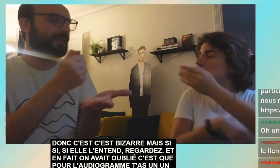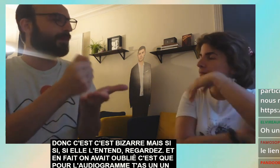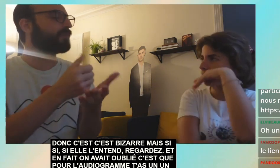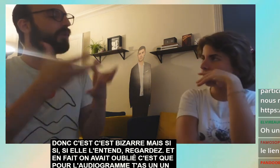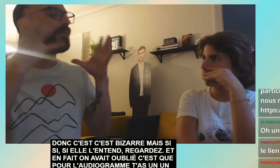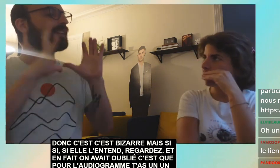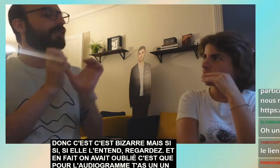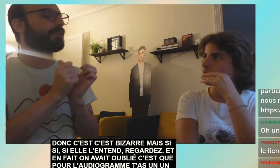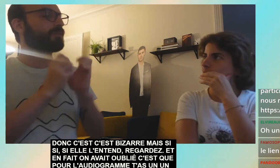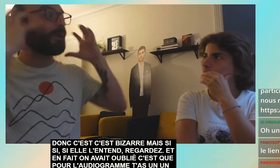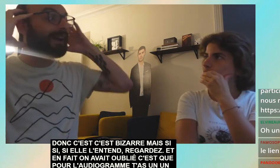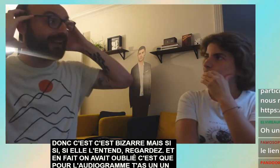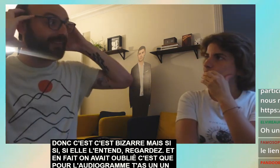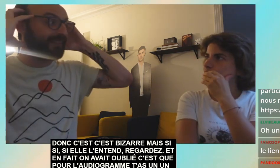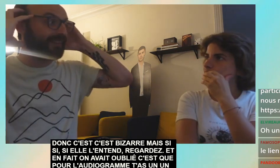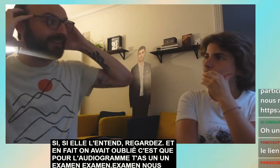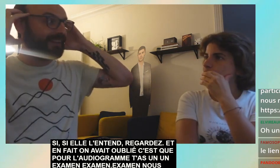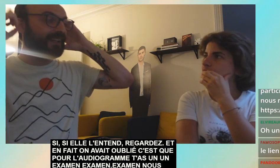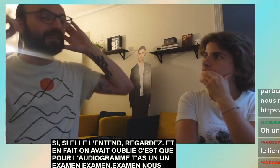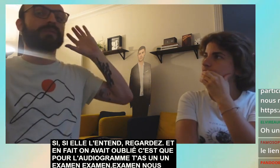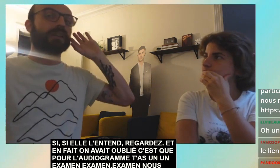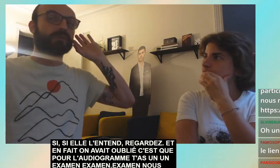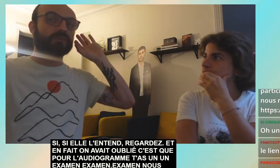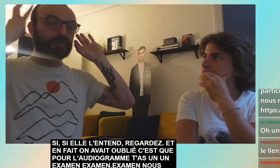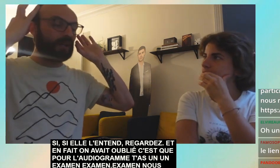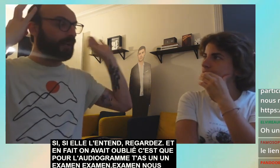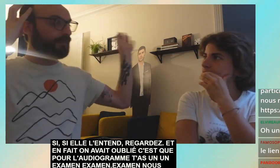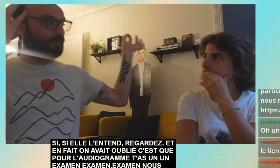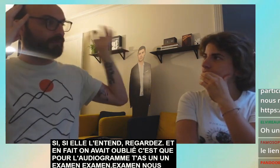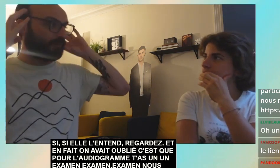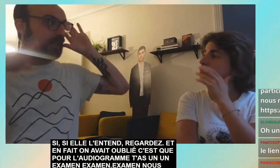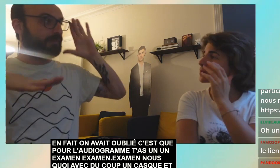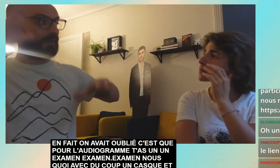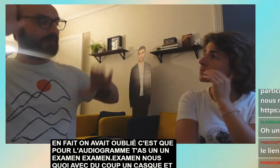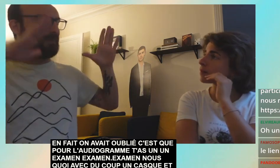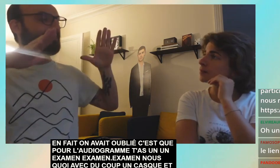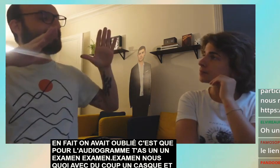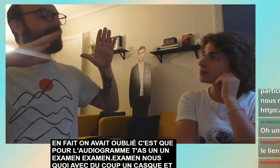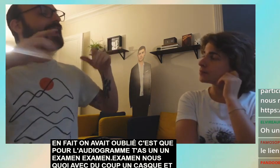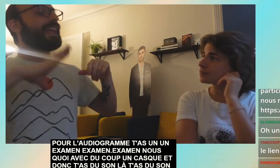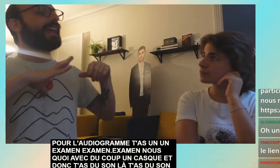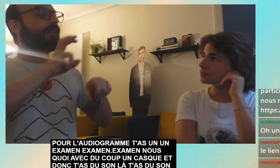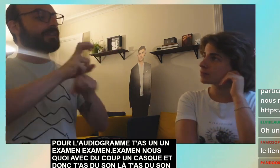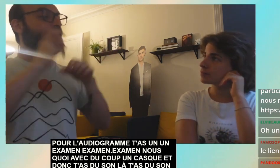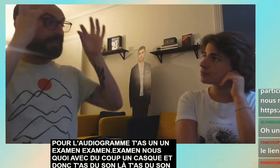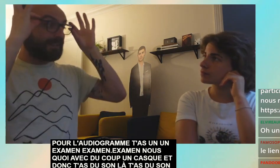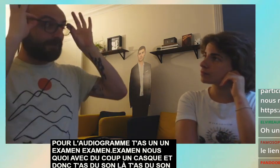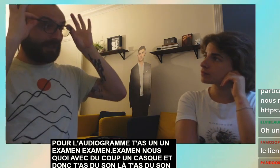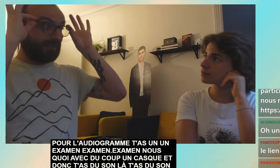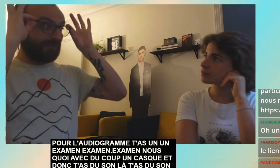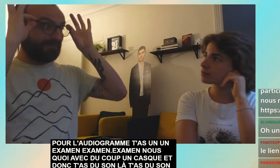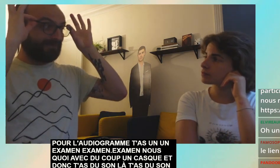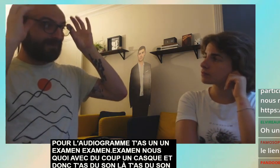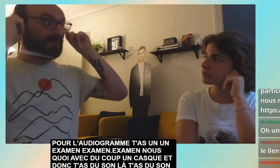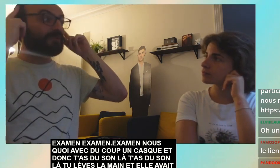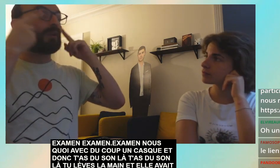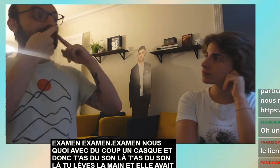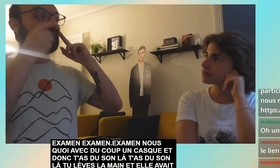Examen, du coup, avec un casque. Et donc, tu as du son là, tu lèves la main. Et elle avait gardé ses lunettes. Du coup, elle sentait